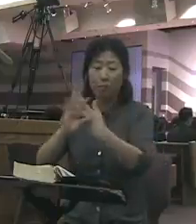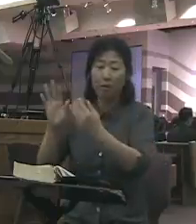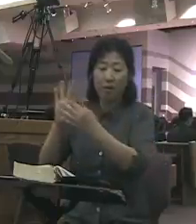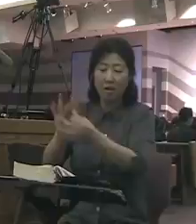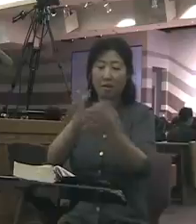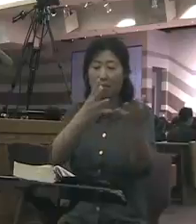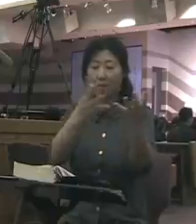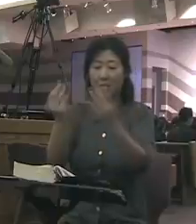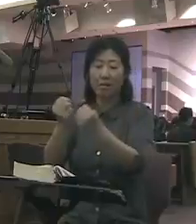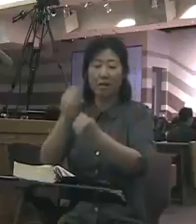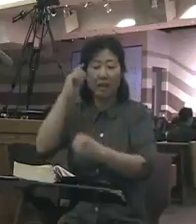것을 생각해 봤어요.